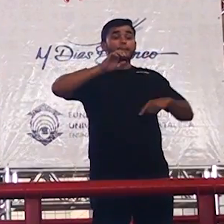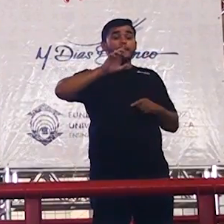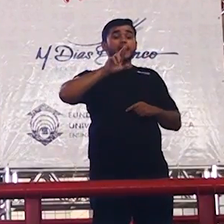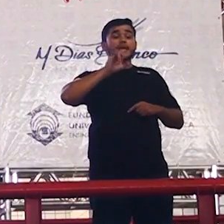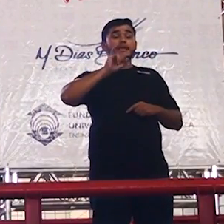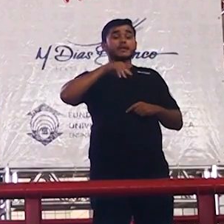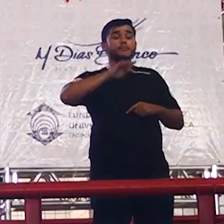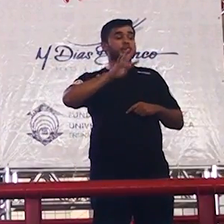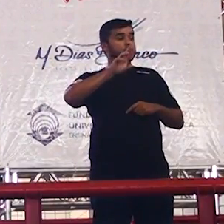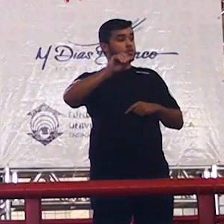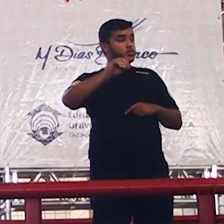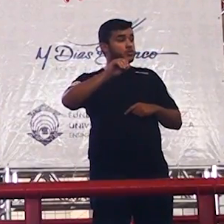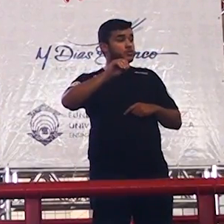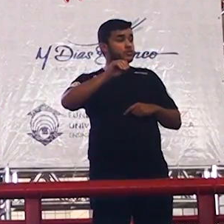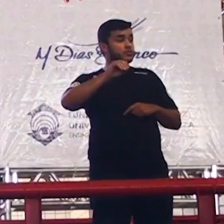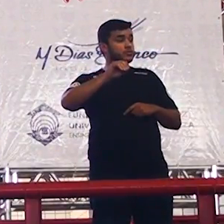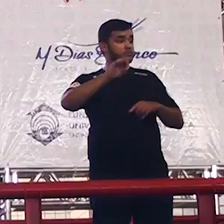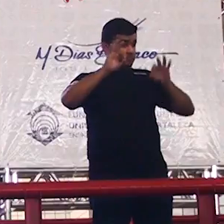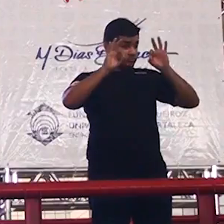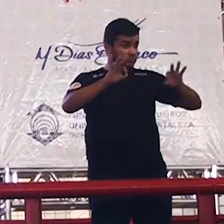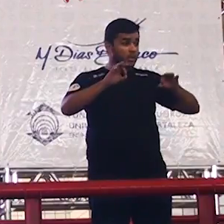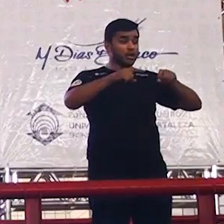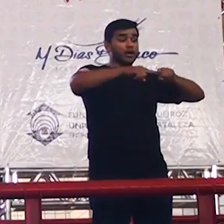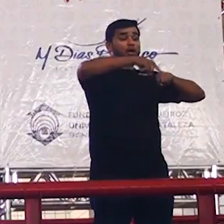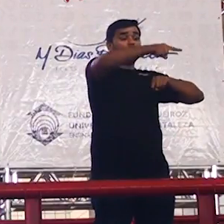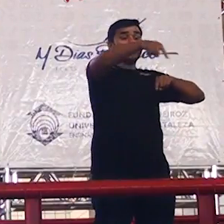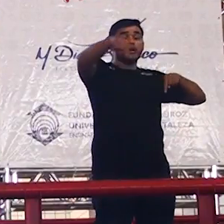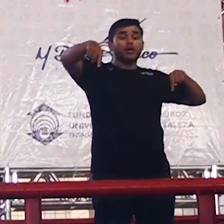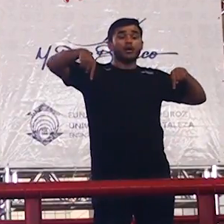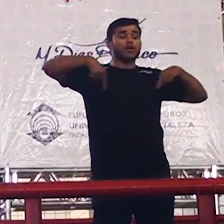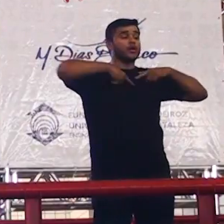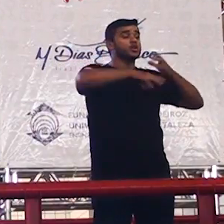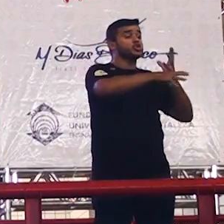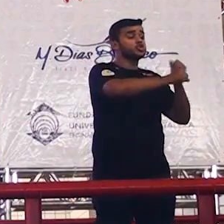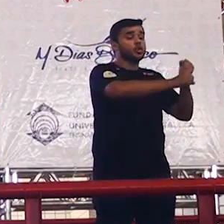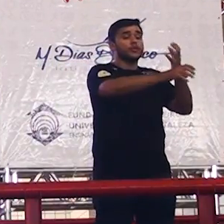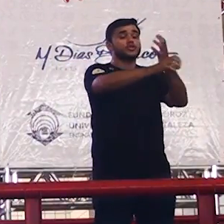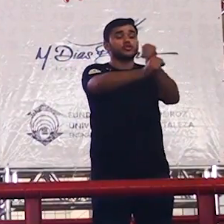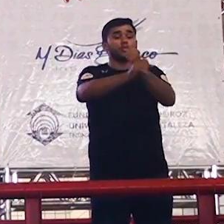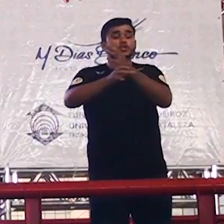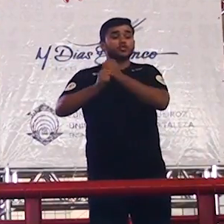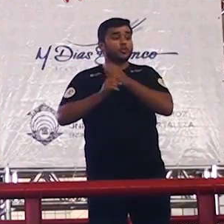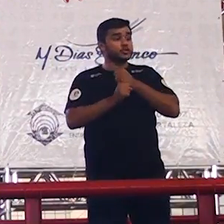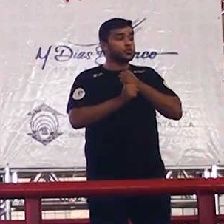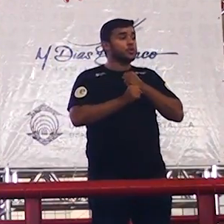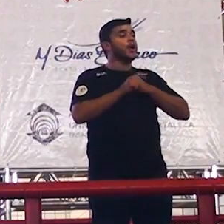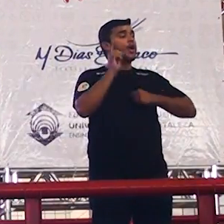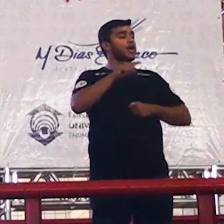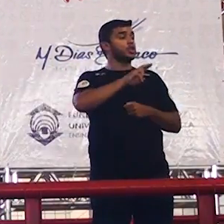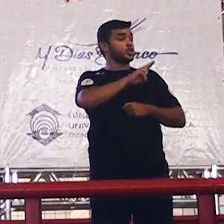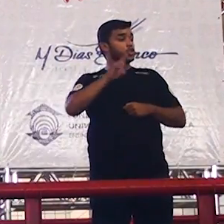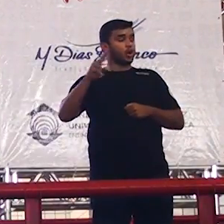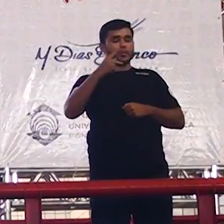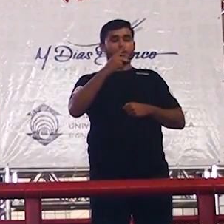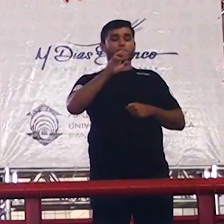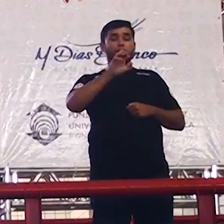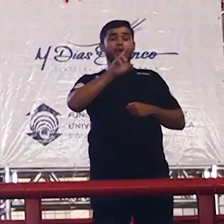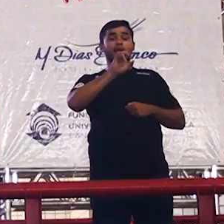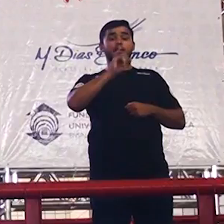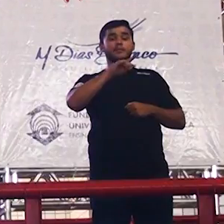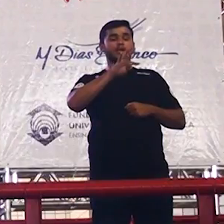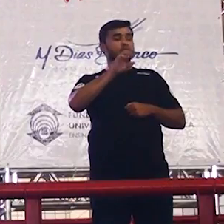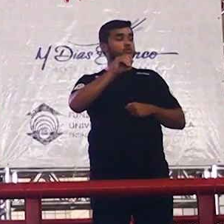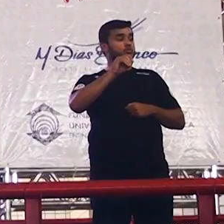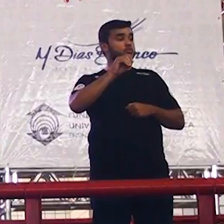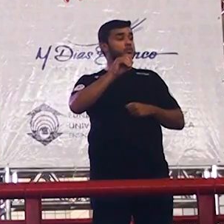disso. O símbolo que representa perímetro é o 2P. Quando eu tenho só o P, significa